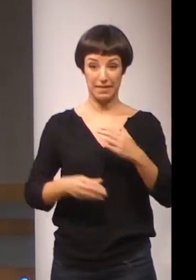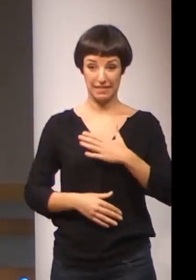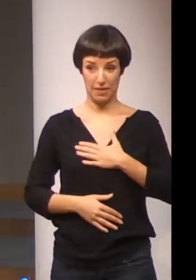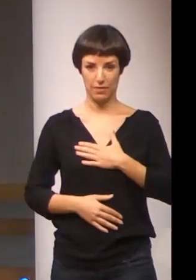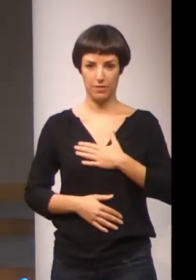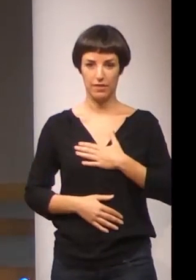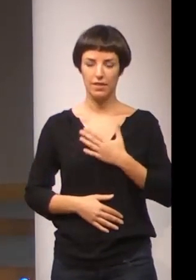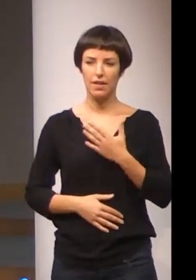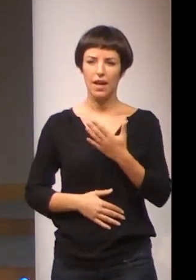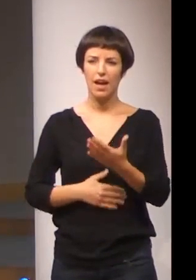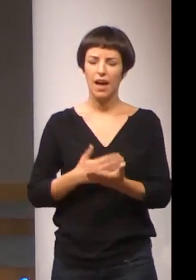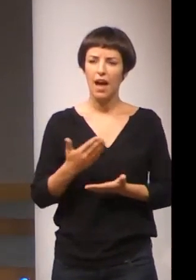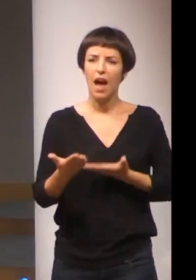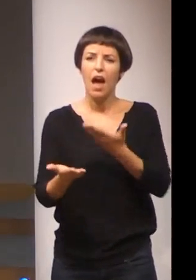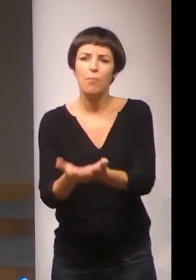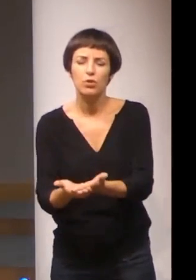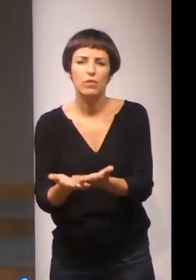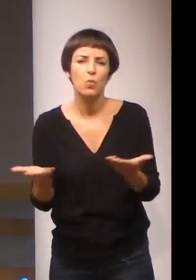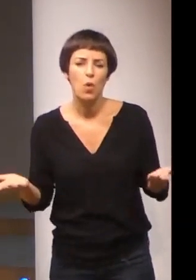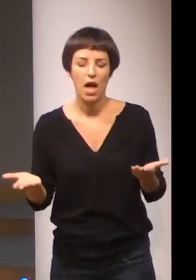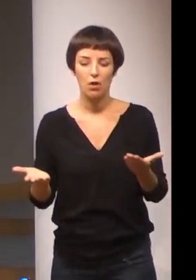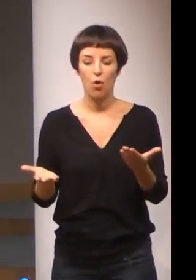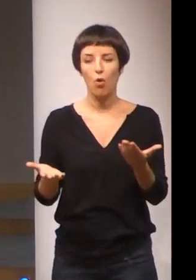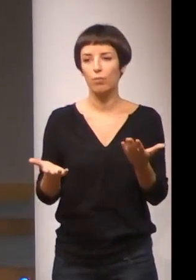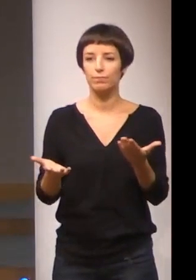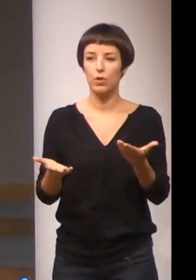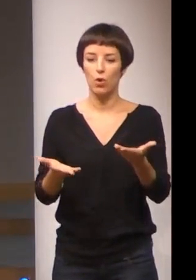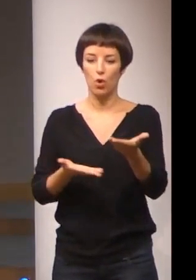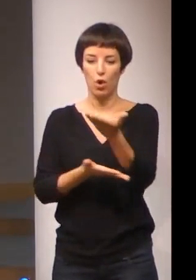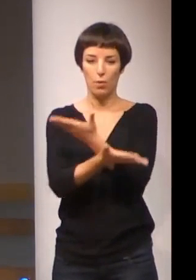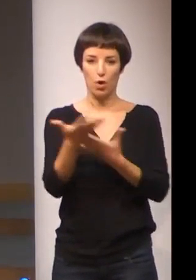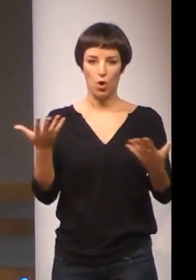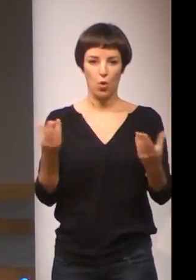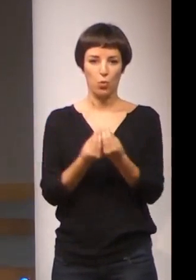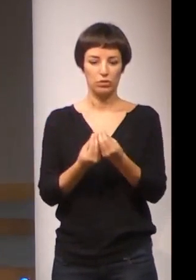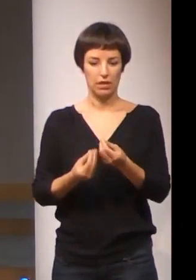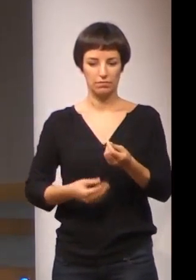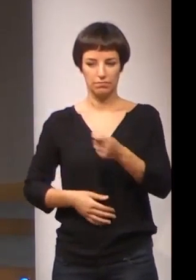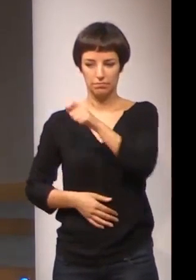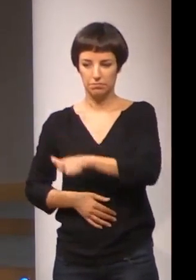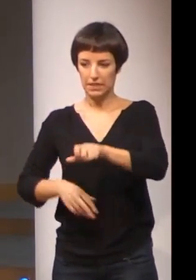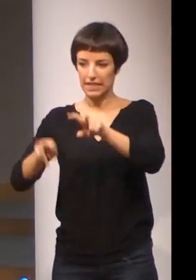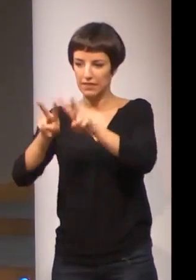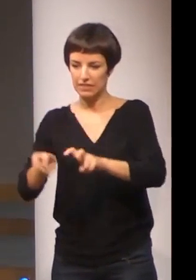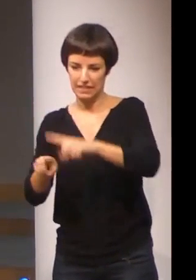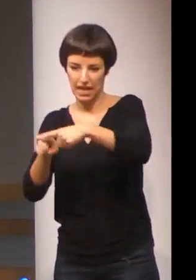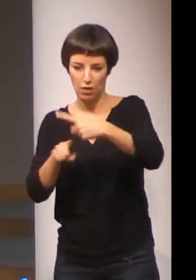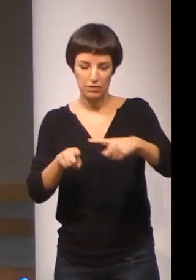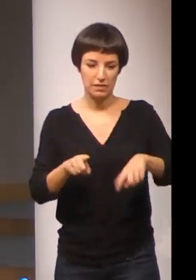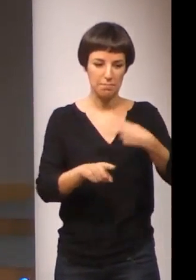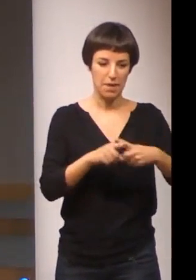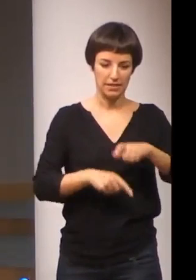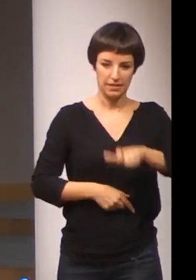colaboración conjunta entre los investigadores y los docentes